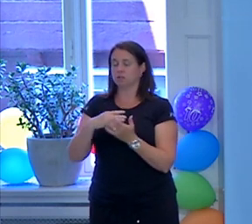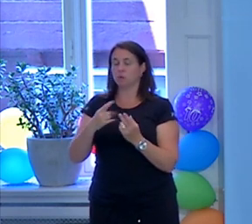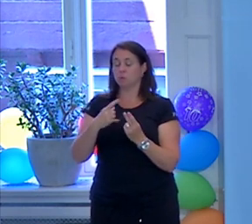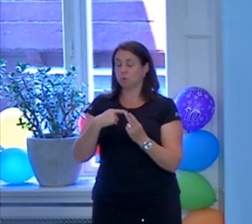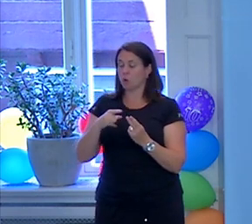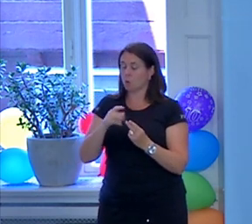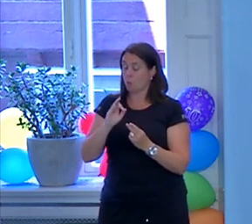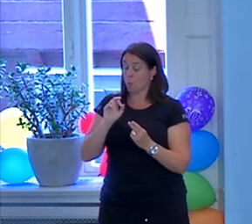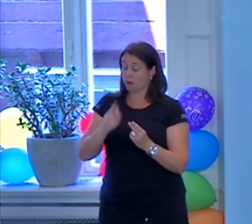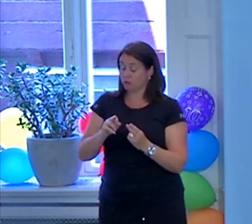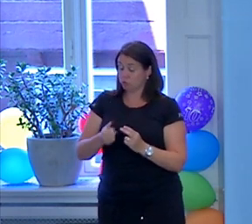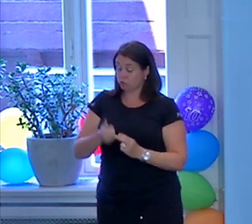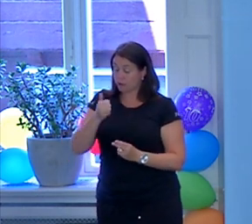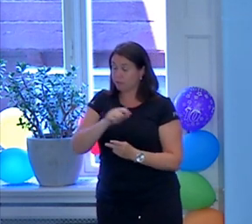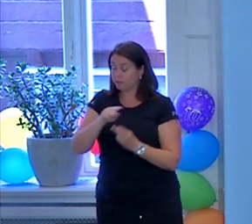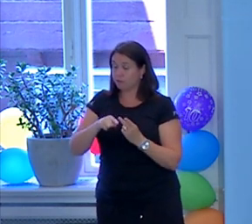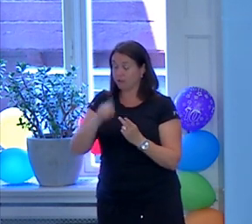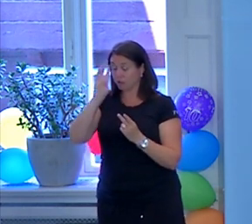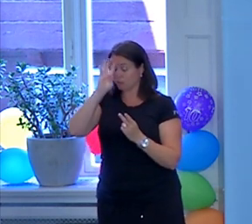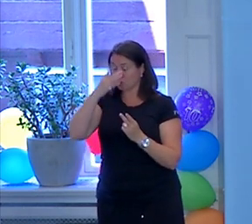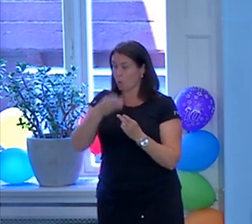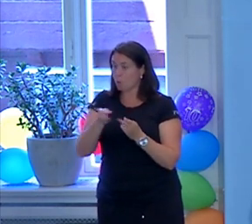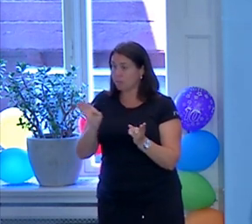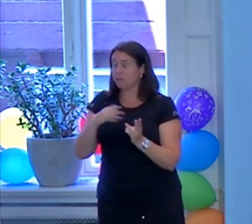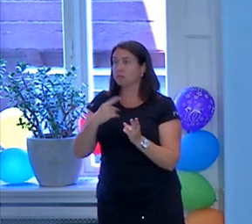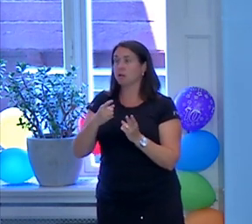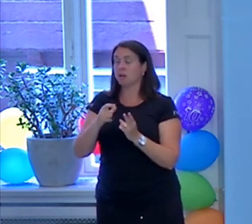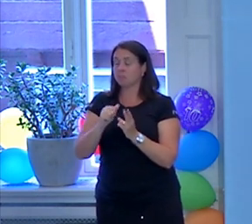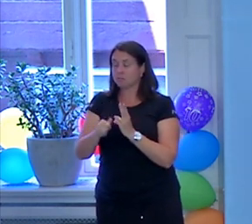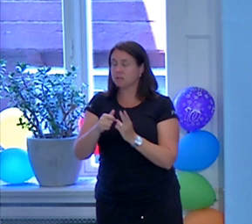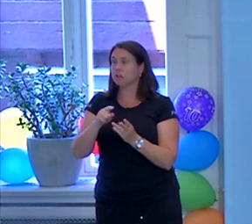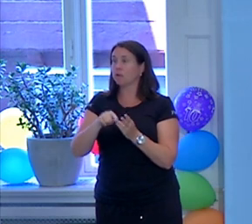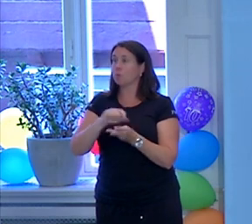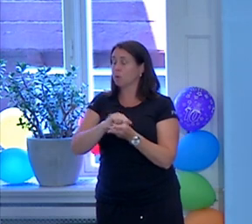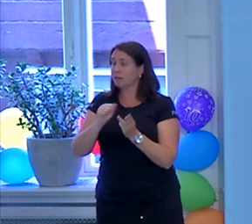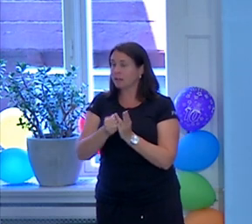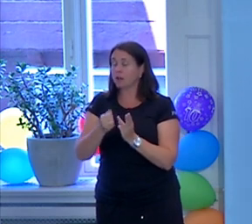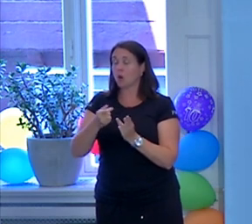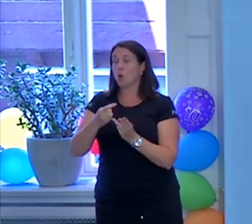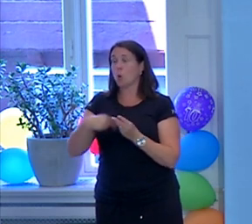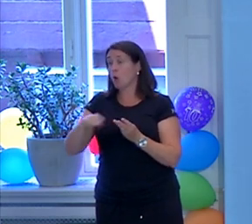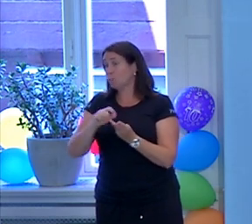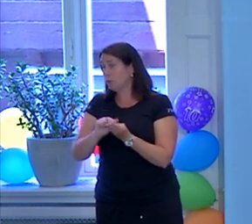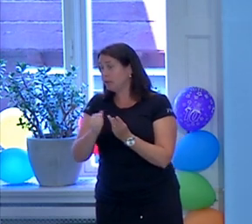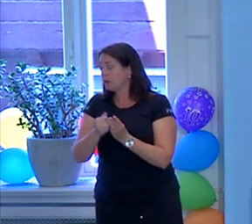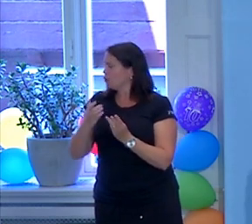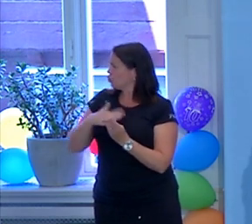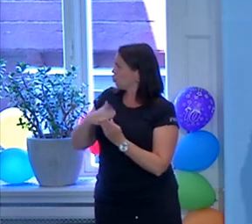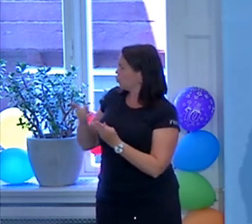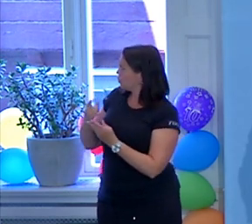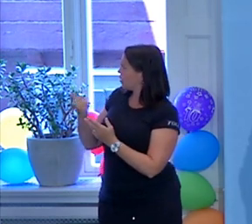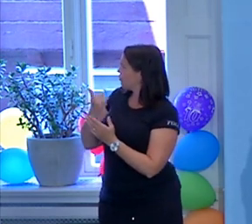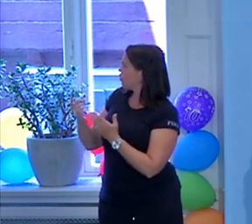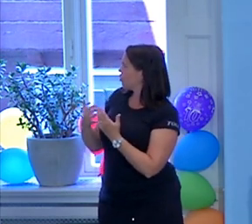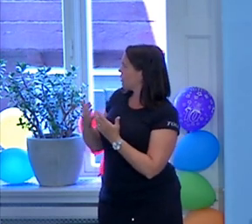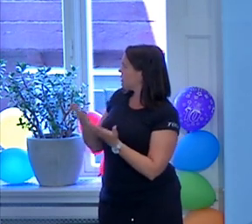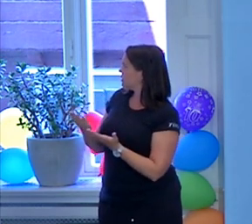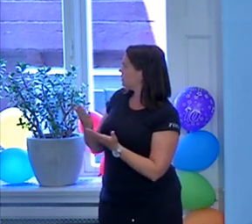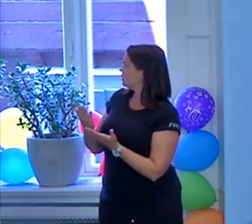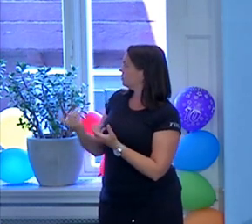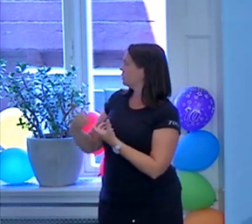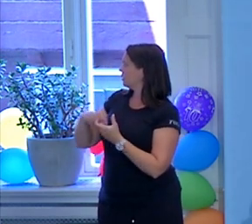en Innovation Open representant, vi har en politiker, vi har en kommunalpolitiker. Vad tycker du behöver göras? Jag